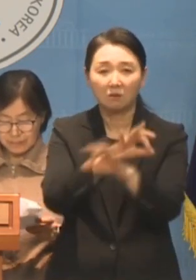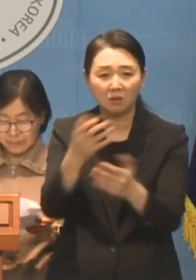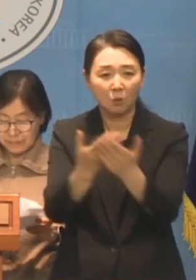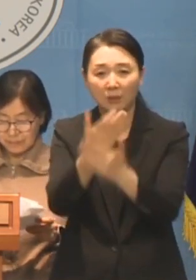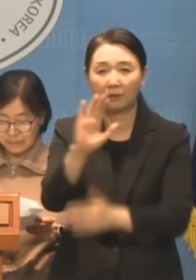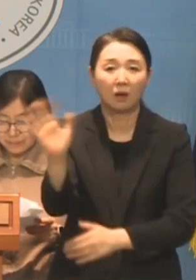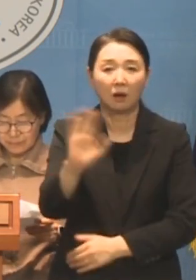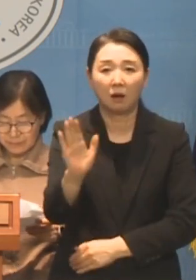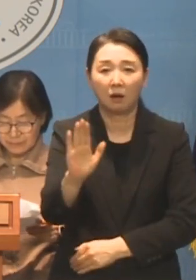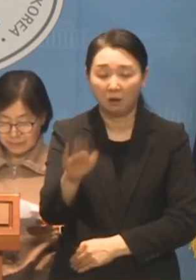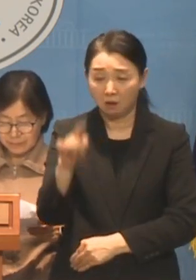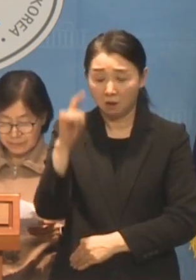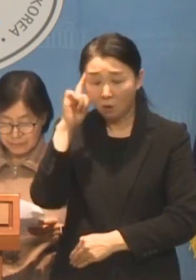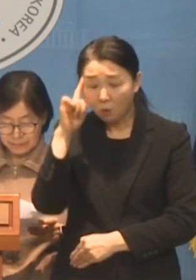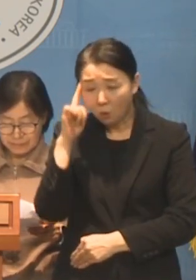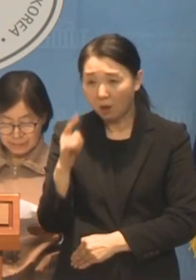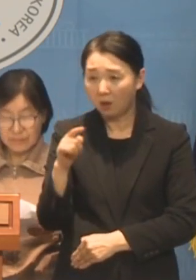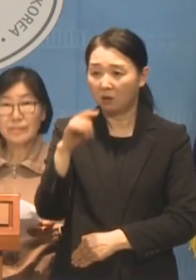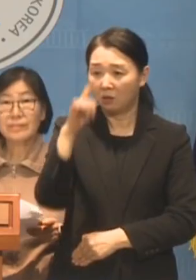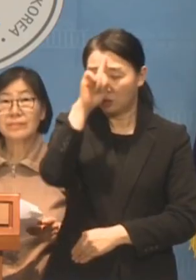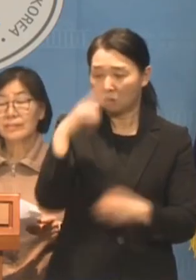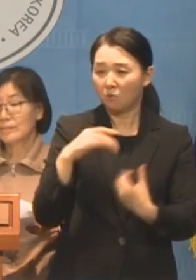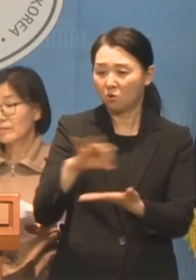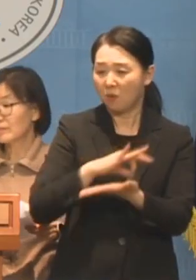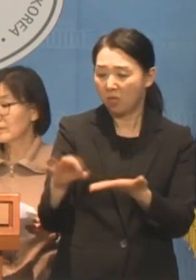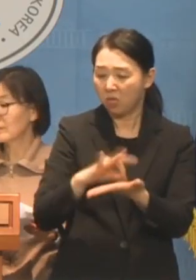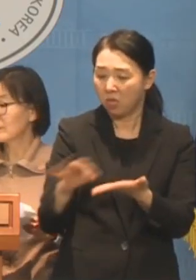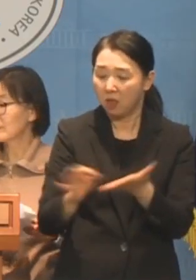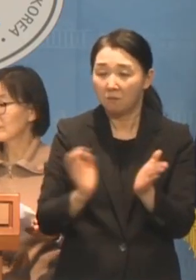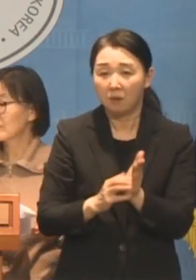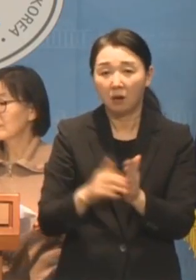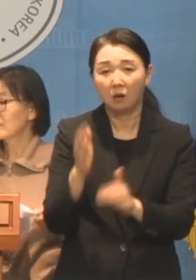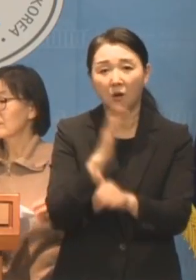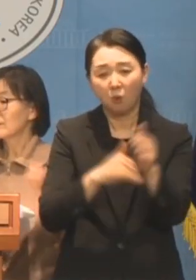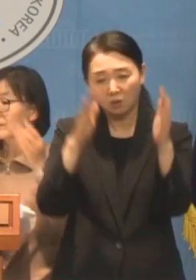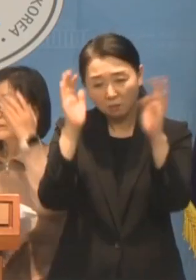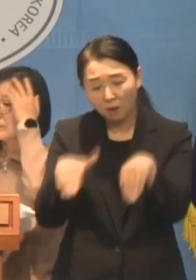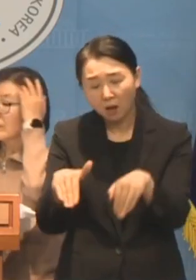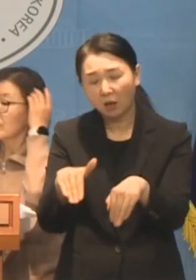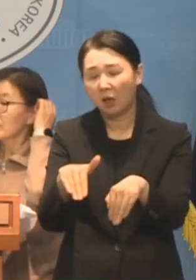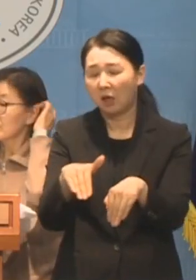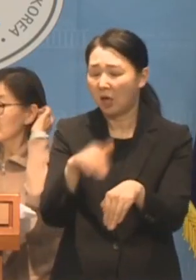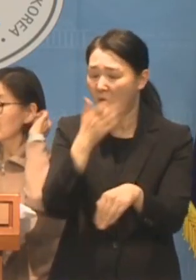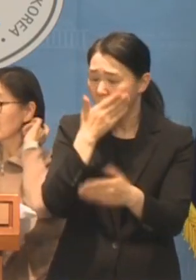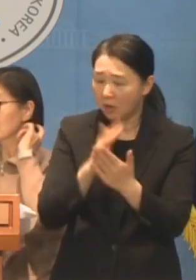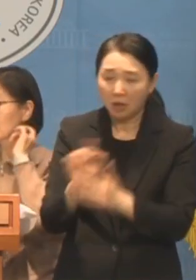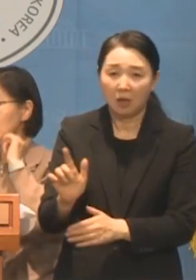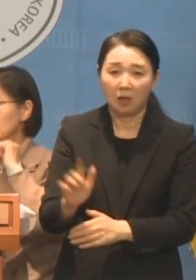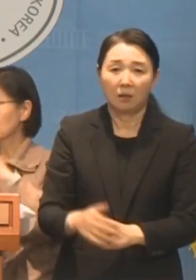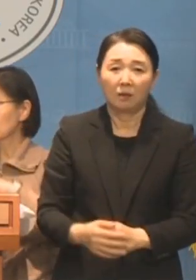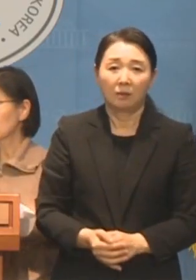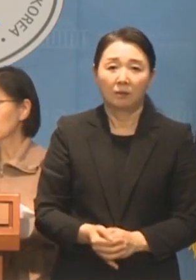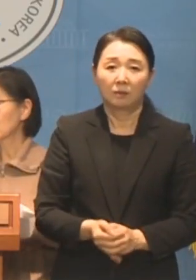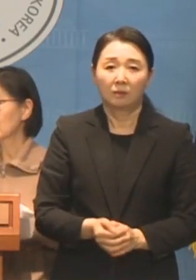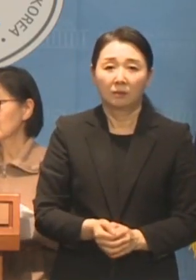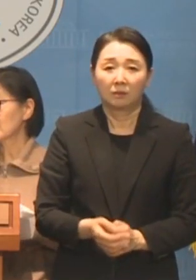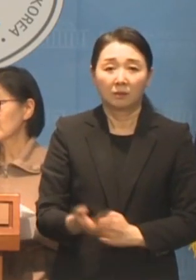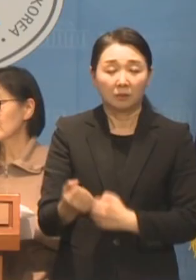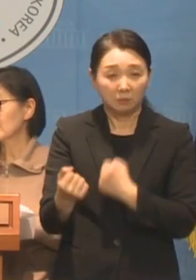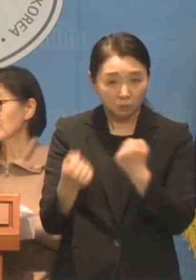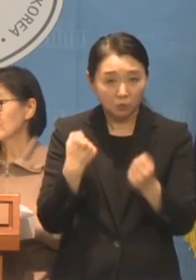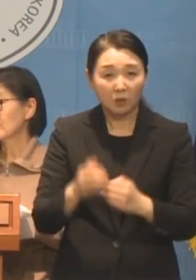활성화는커녕 막대한 혈세 낭비만 하는 환경 파괴의 애물단지로 전락했음이 입증되었다.